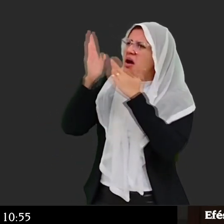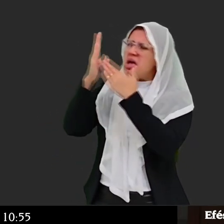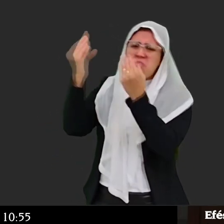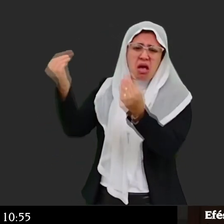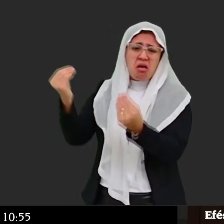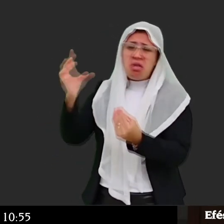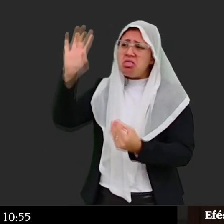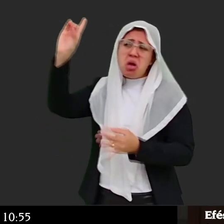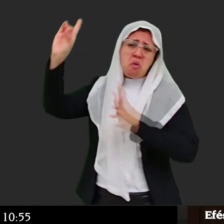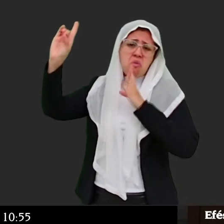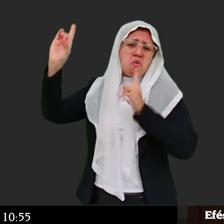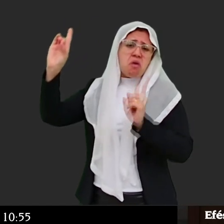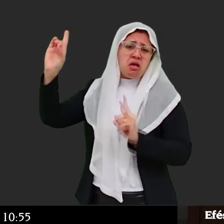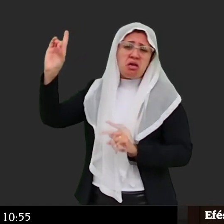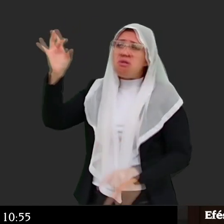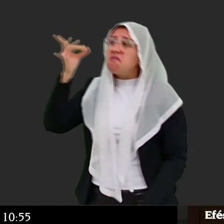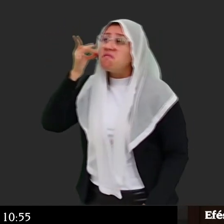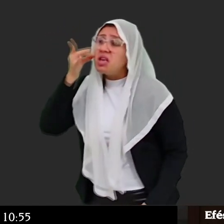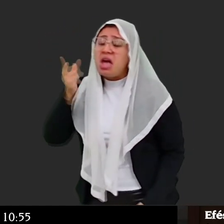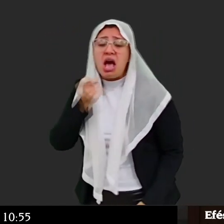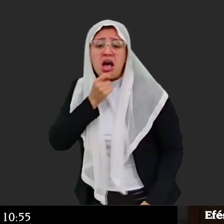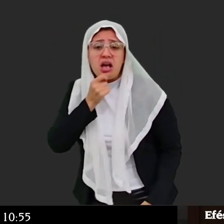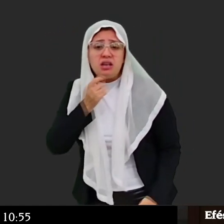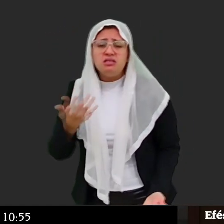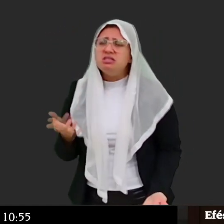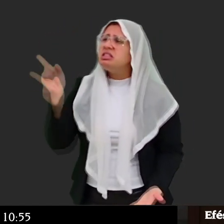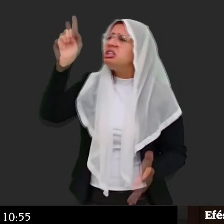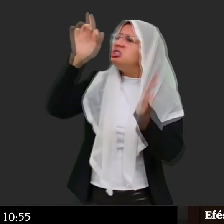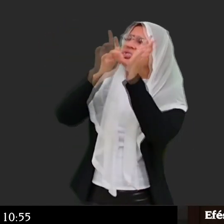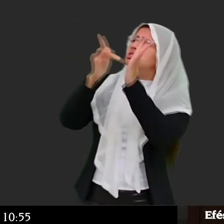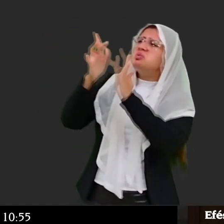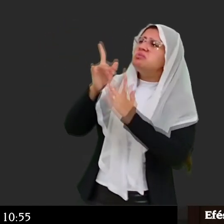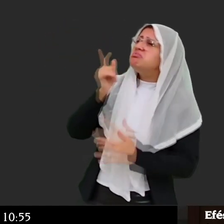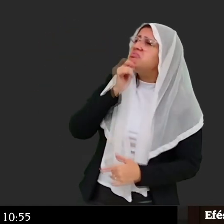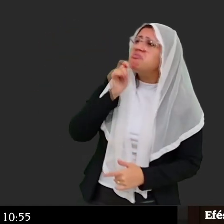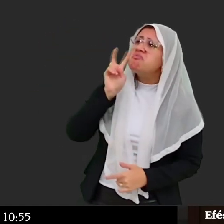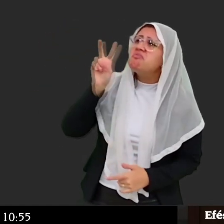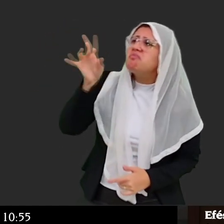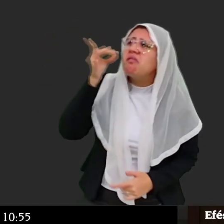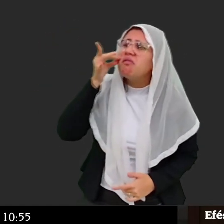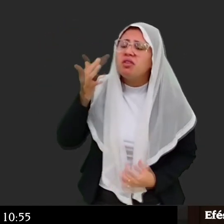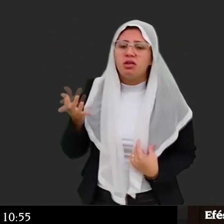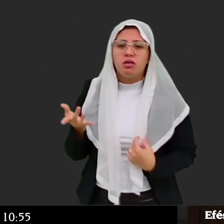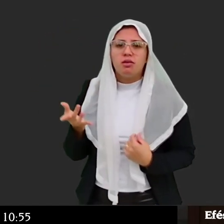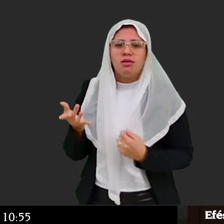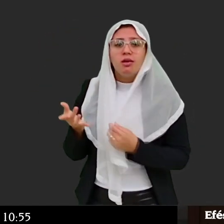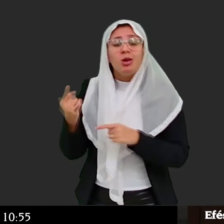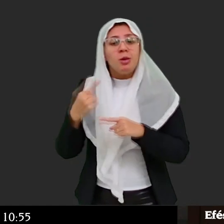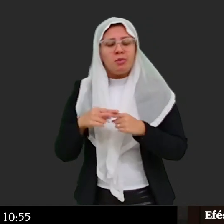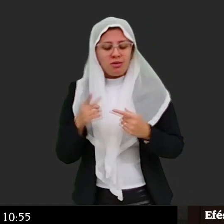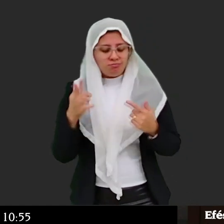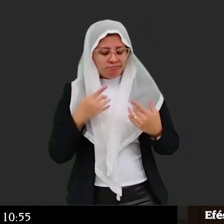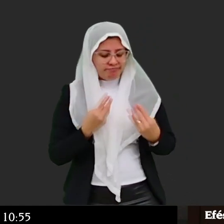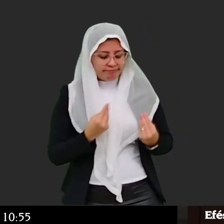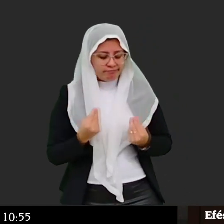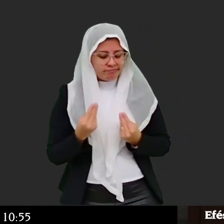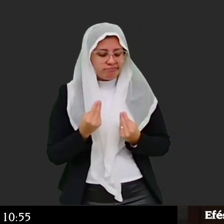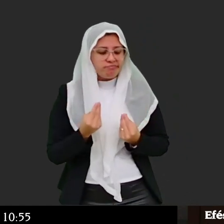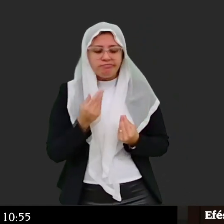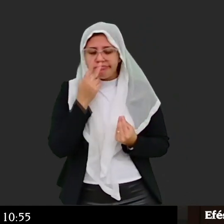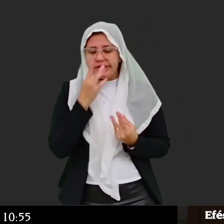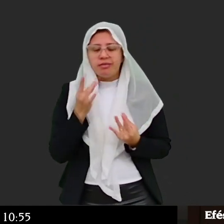Deus fisicamente? Não conheço a Jesus. É porque perdeu a sensação, não sente